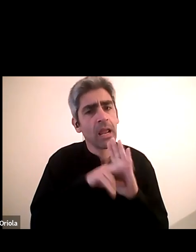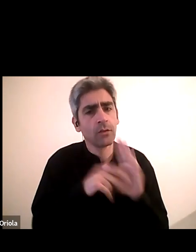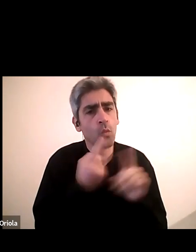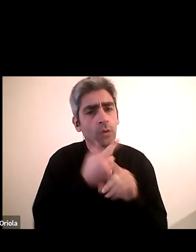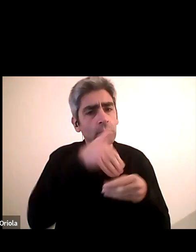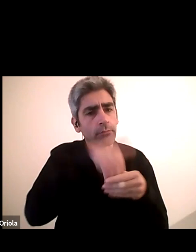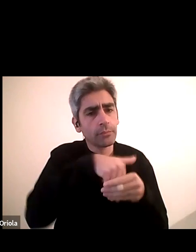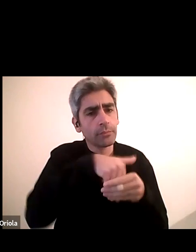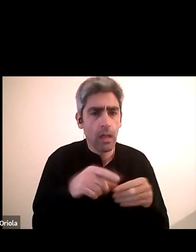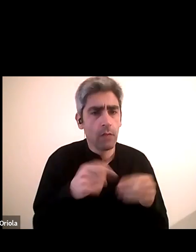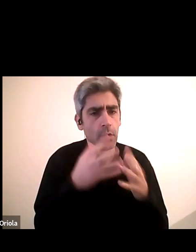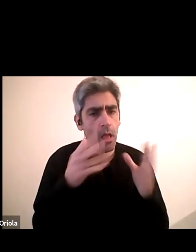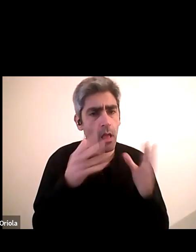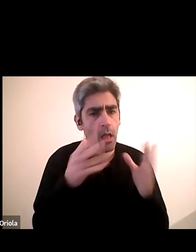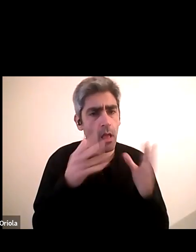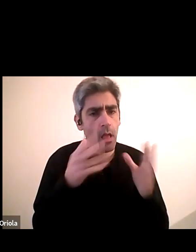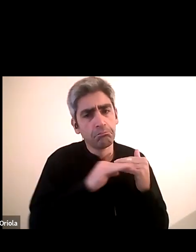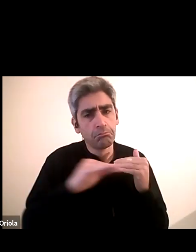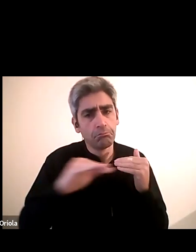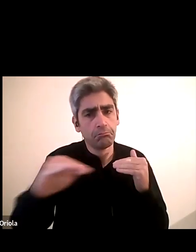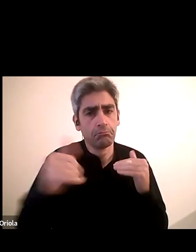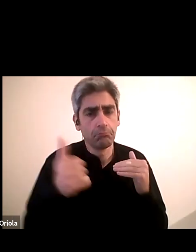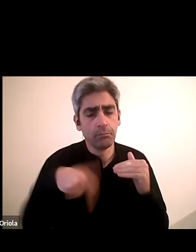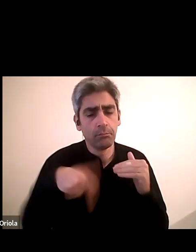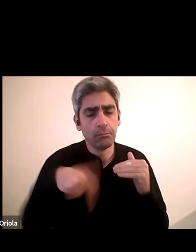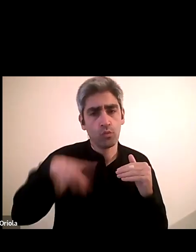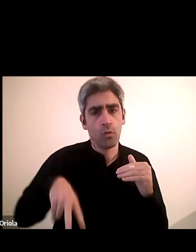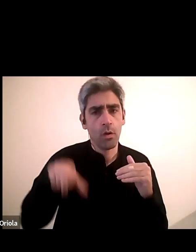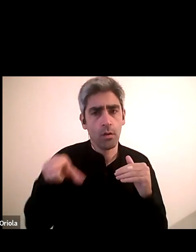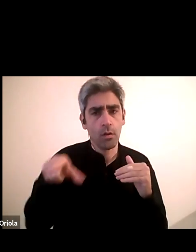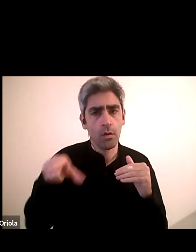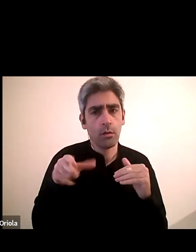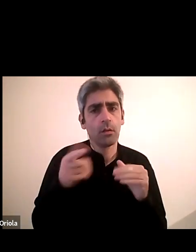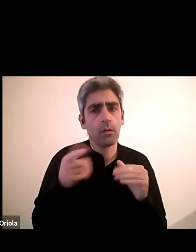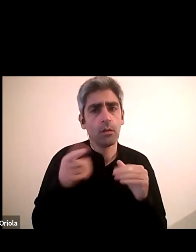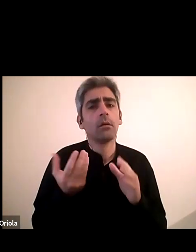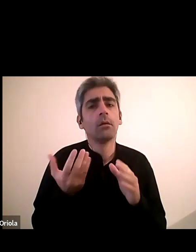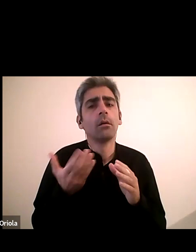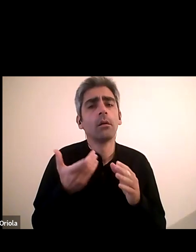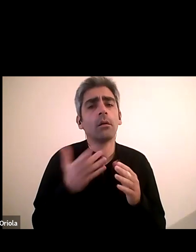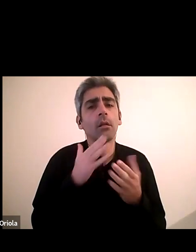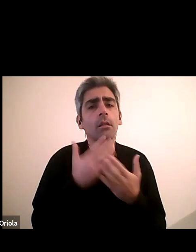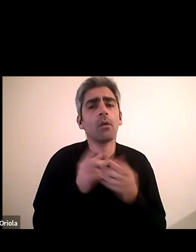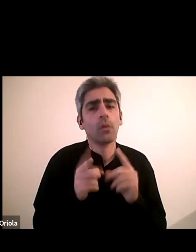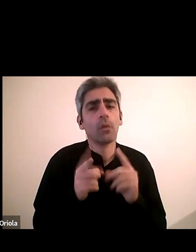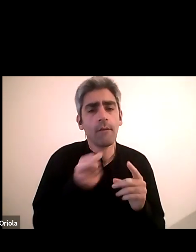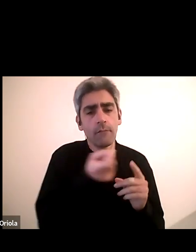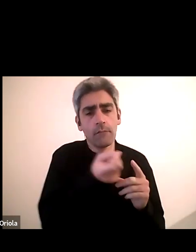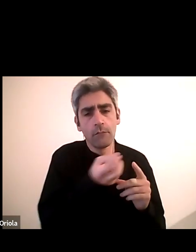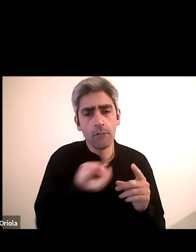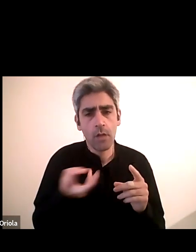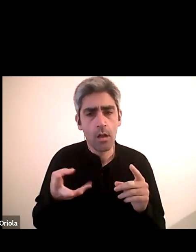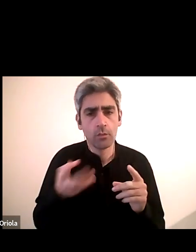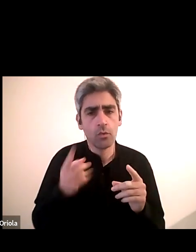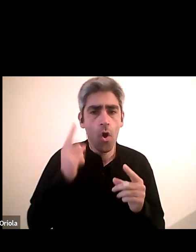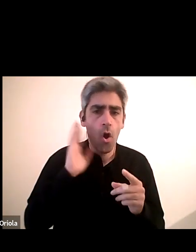e que em Portugal é consubstanciado num conjunto de obrigações